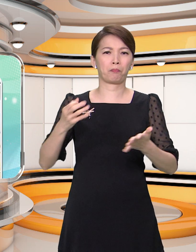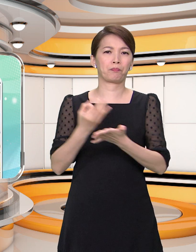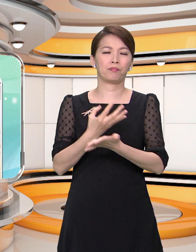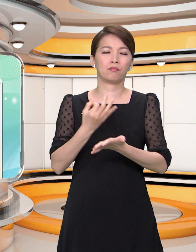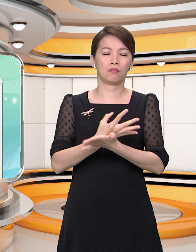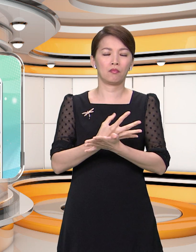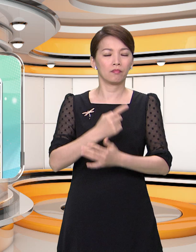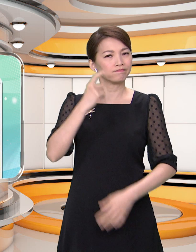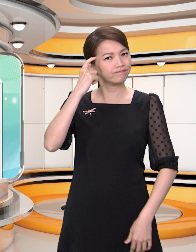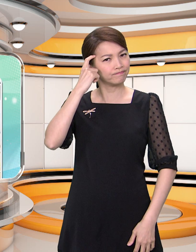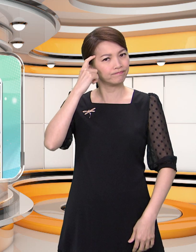取消。